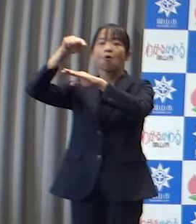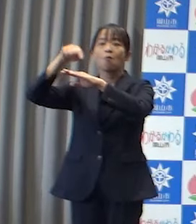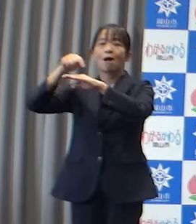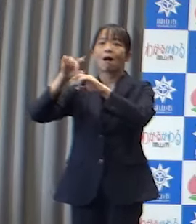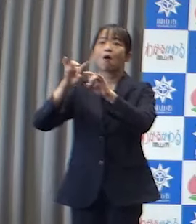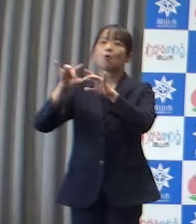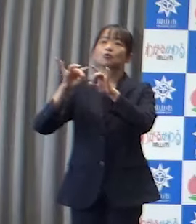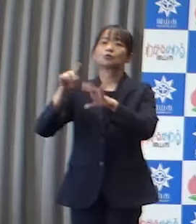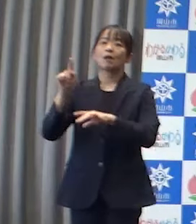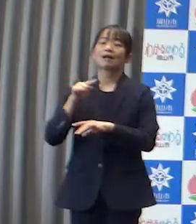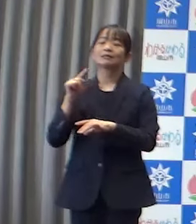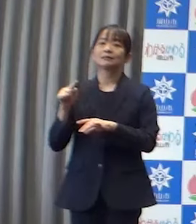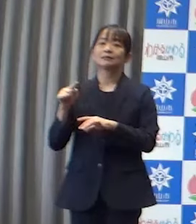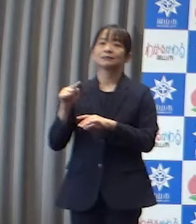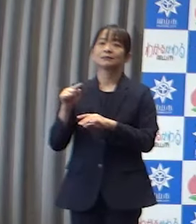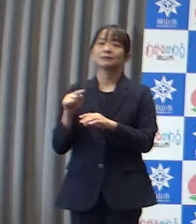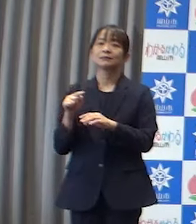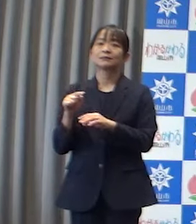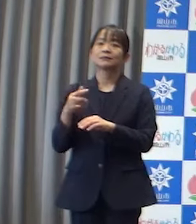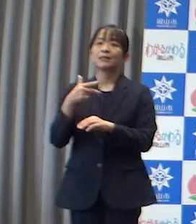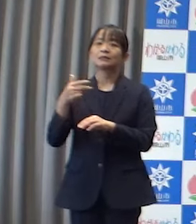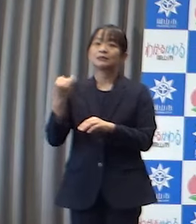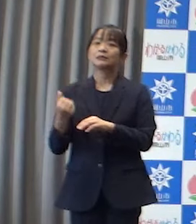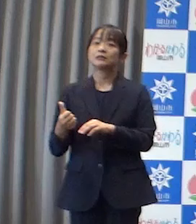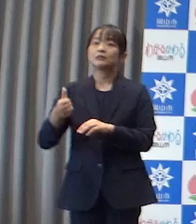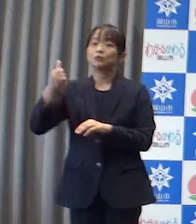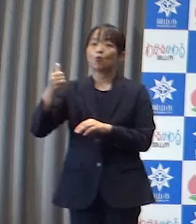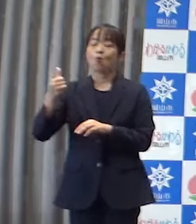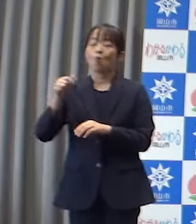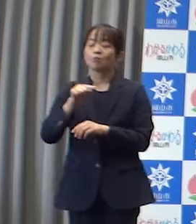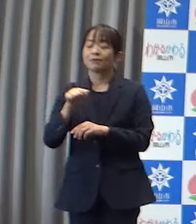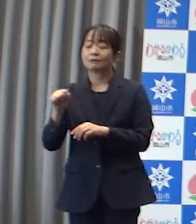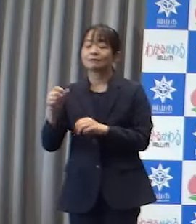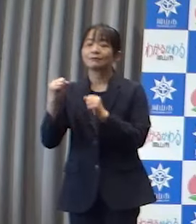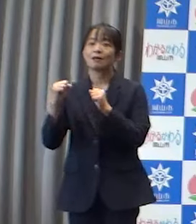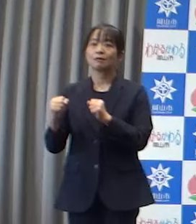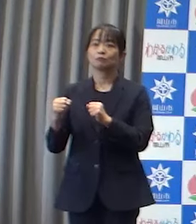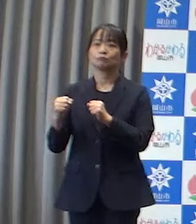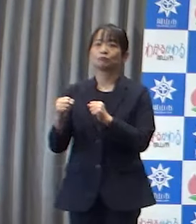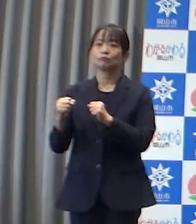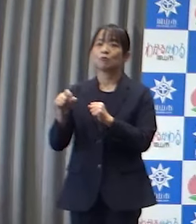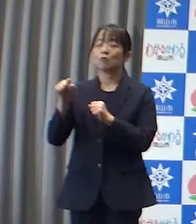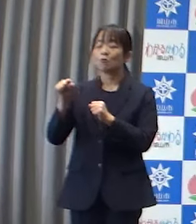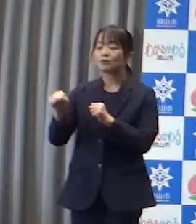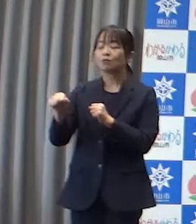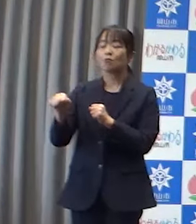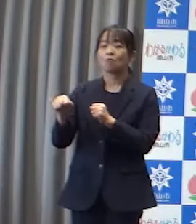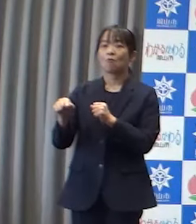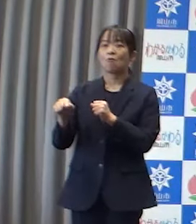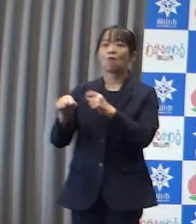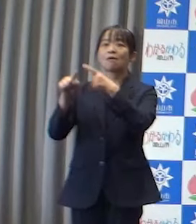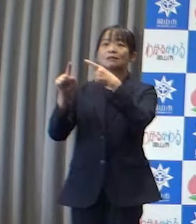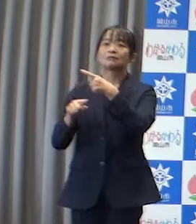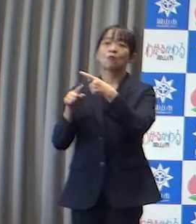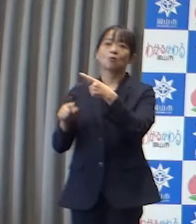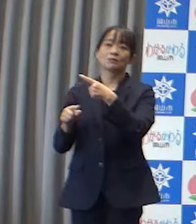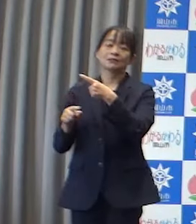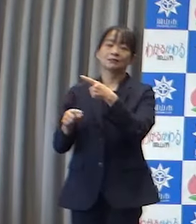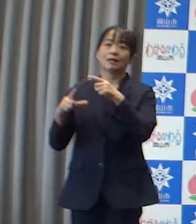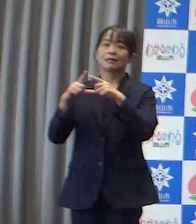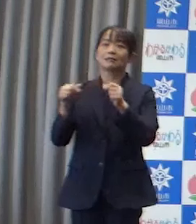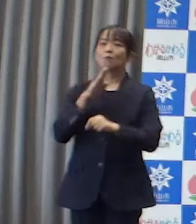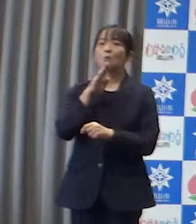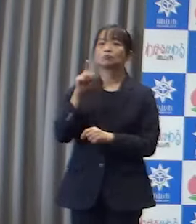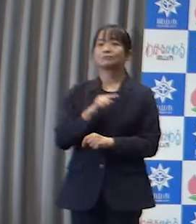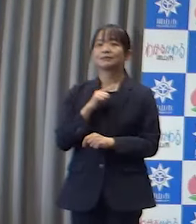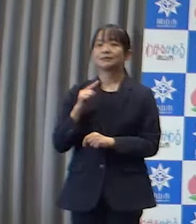。その次長のうち1人が日本人でありまして、竹内義樹さん